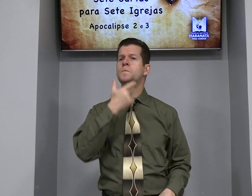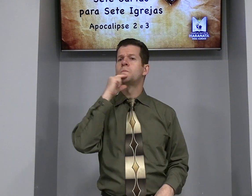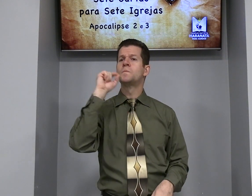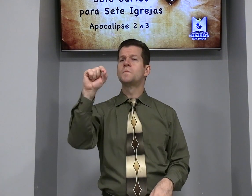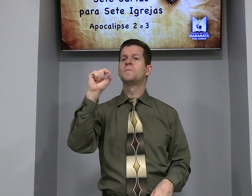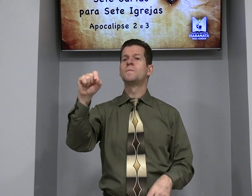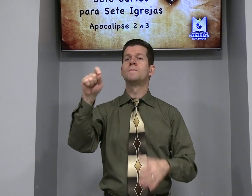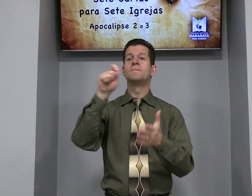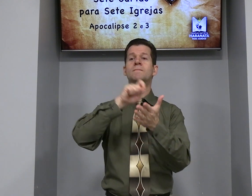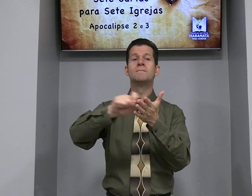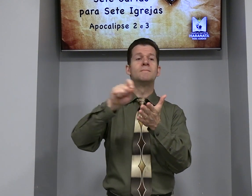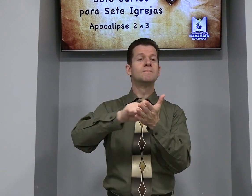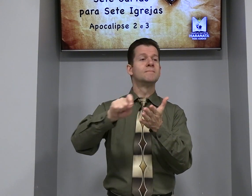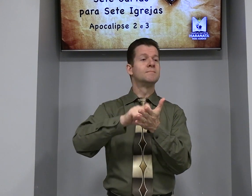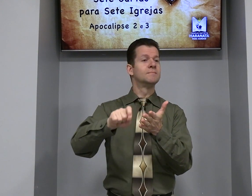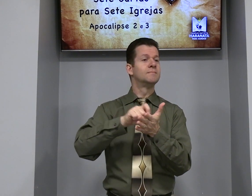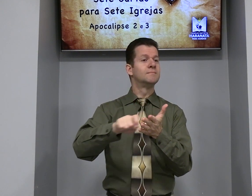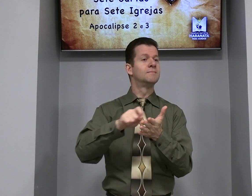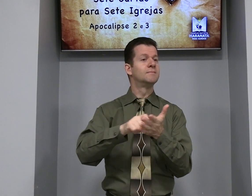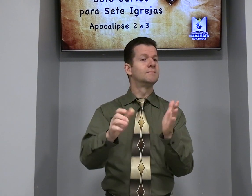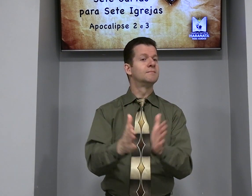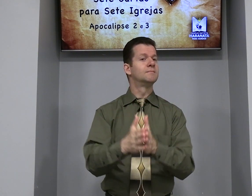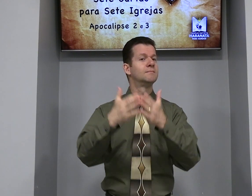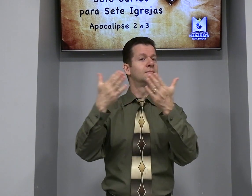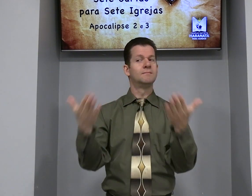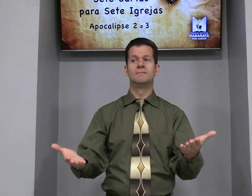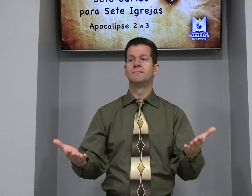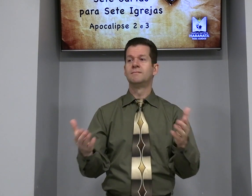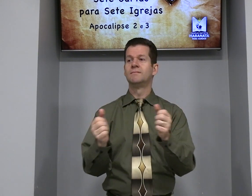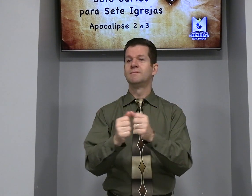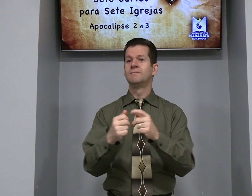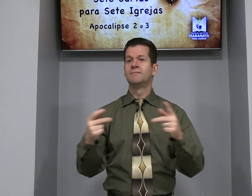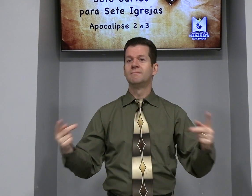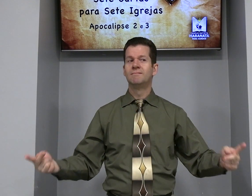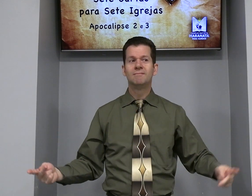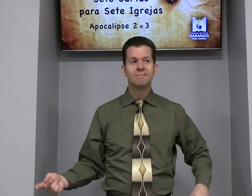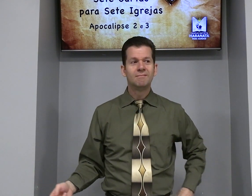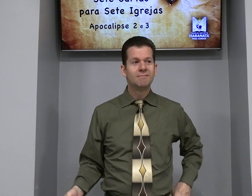Pergunta: quem escreveu o livro de Apocalipse?